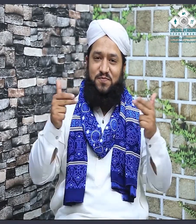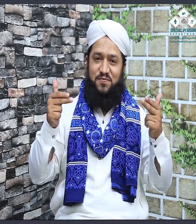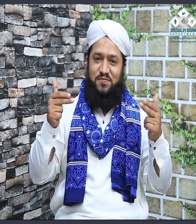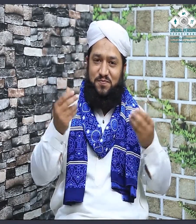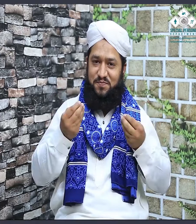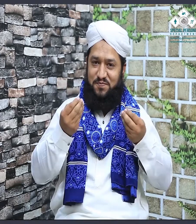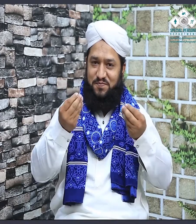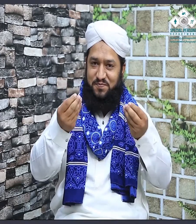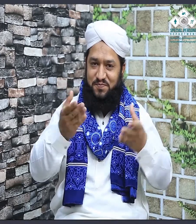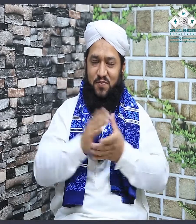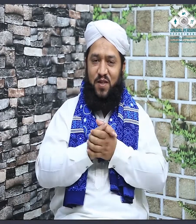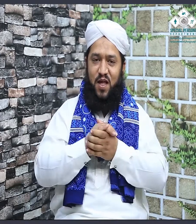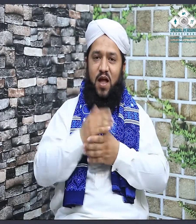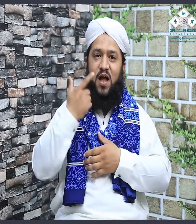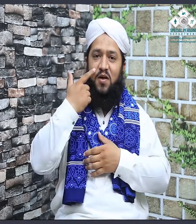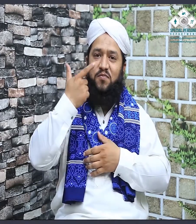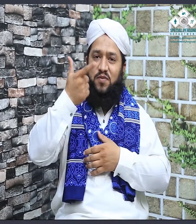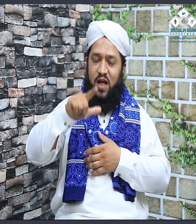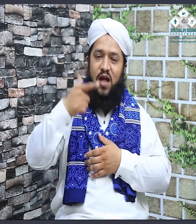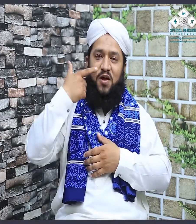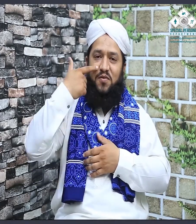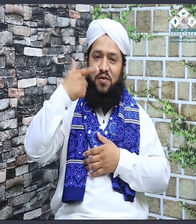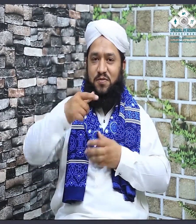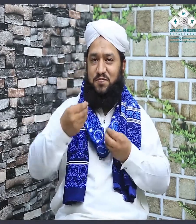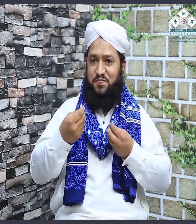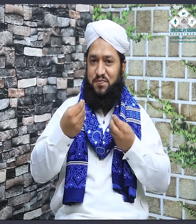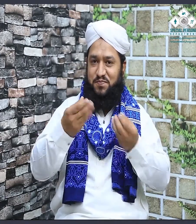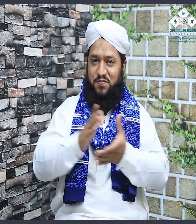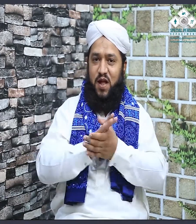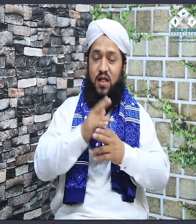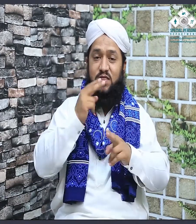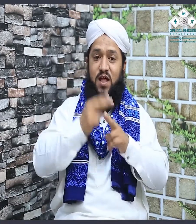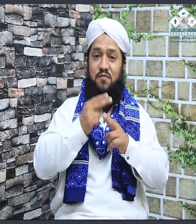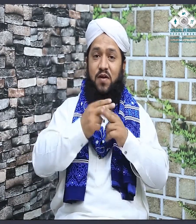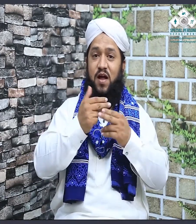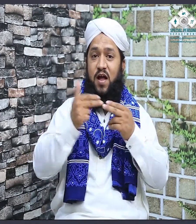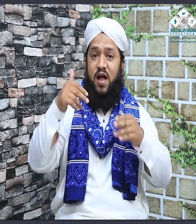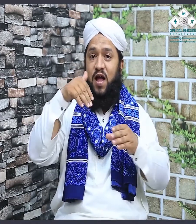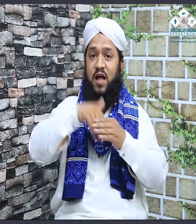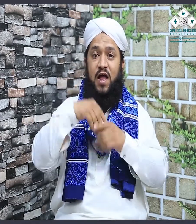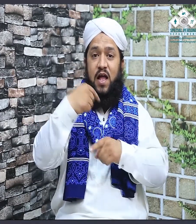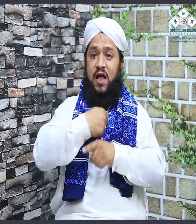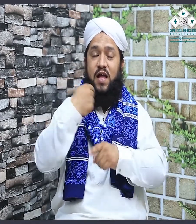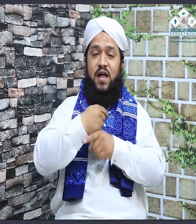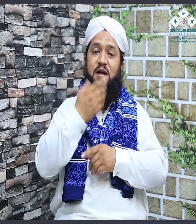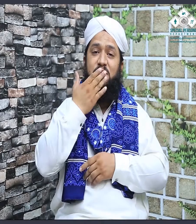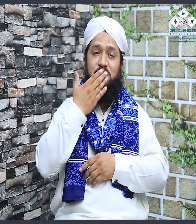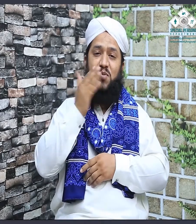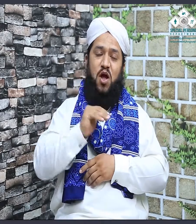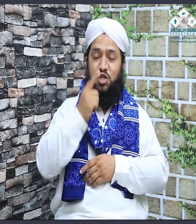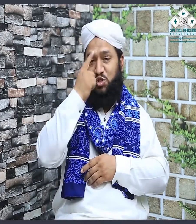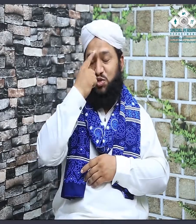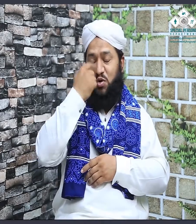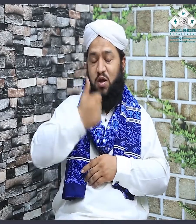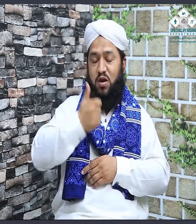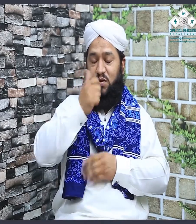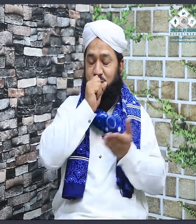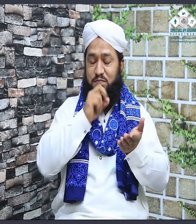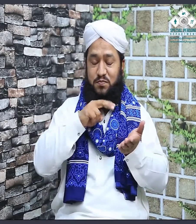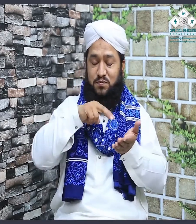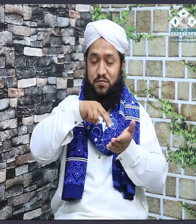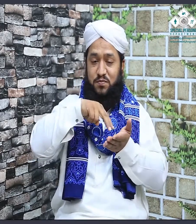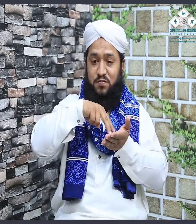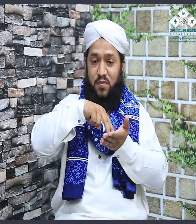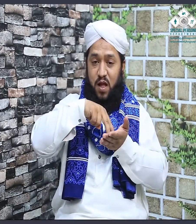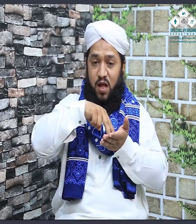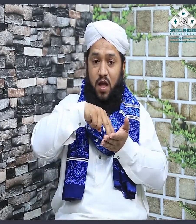ویک انشاءاللہ آپ اس ویب سیریز کو دیکھ سکیں گے. اور اس کا ٹاپک کیا ہوگا، ہم اس میں سیکھیں گے کیا؟ اس میں انشاءاللہ ہم قیامت کی نشانیوں